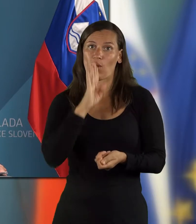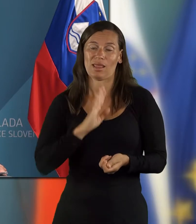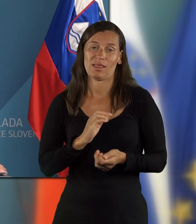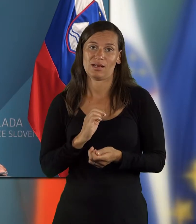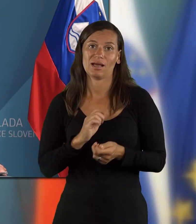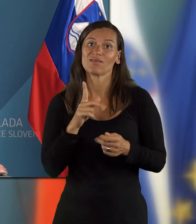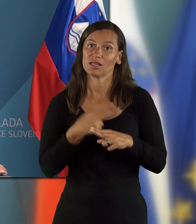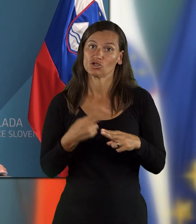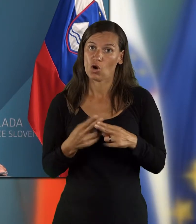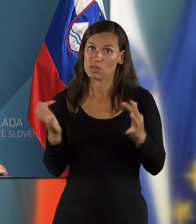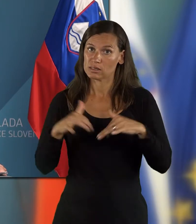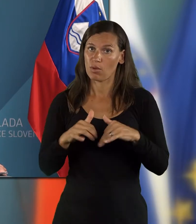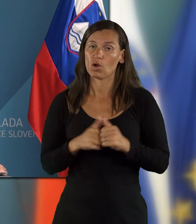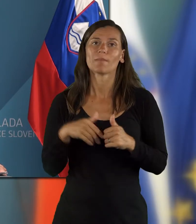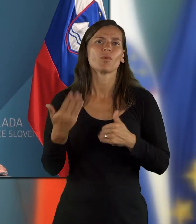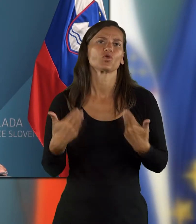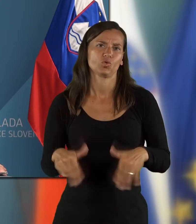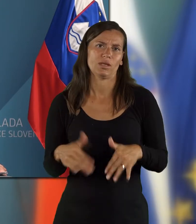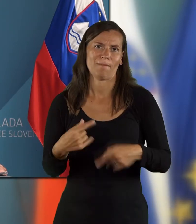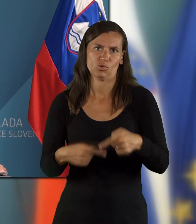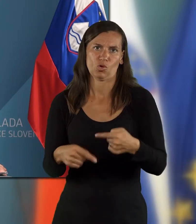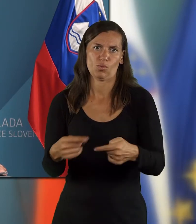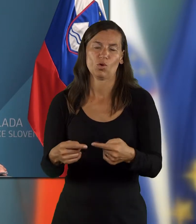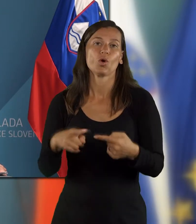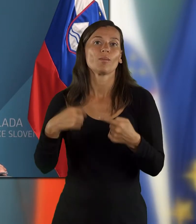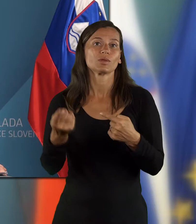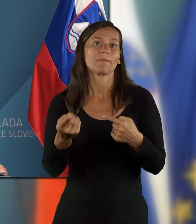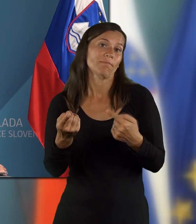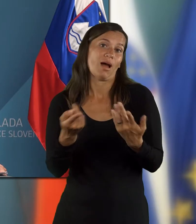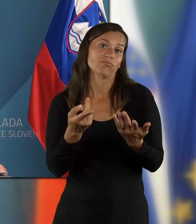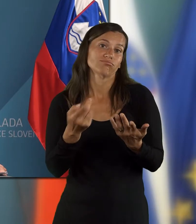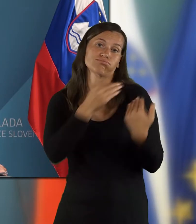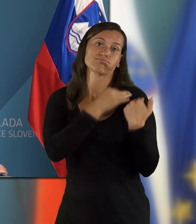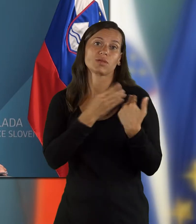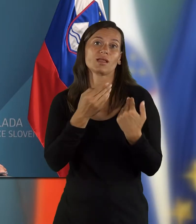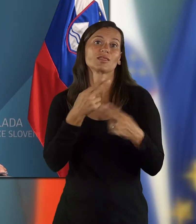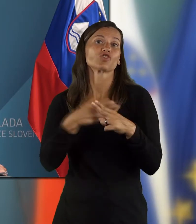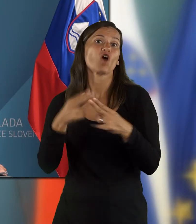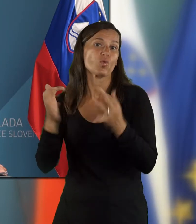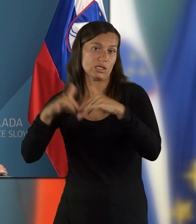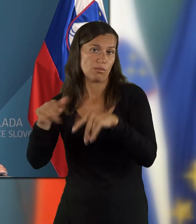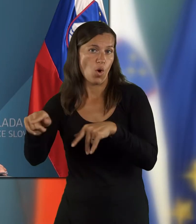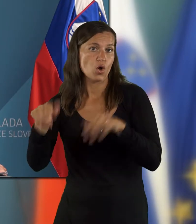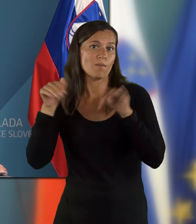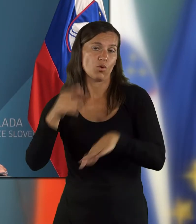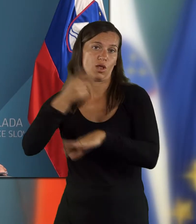v ponedeljek v Državni zbor po nujnem postopku, potem pa je na Državnem zboru,